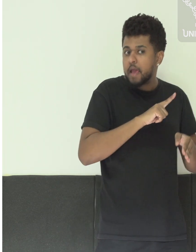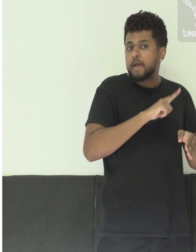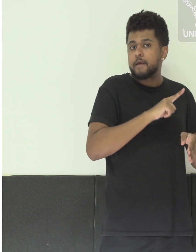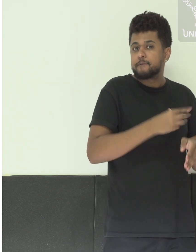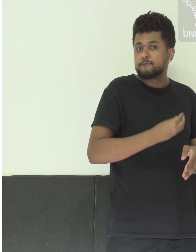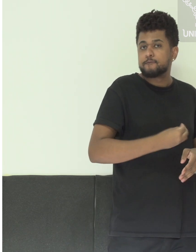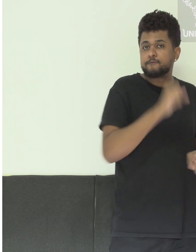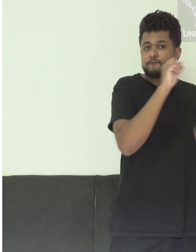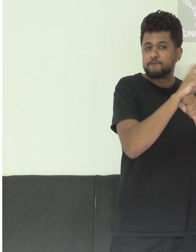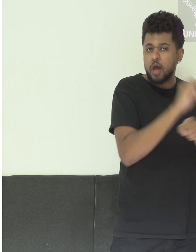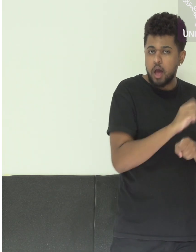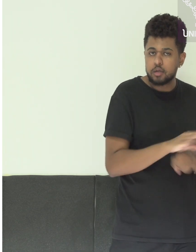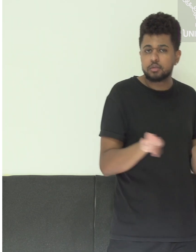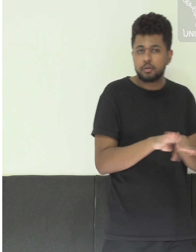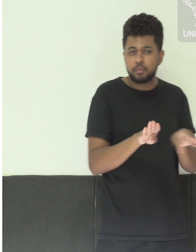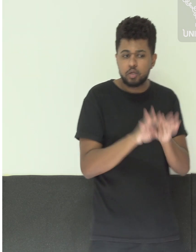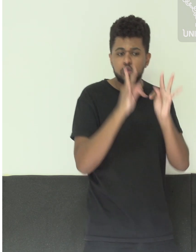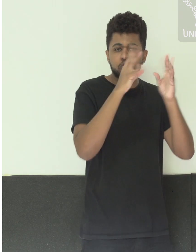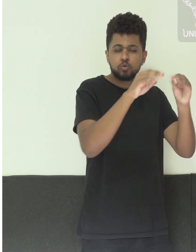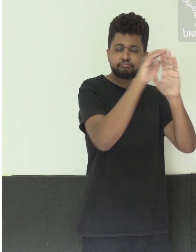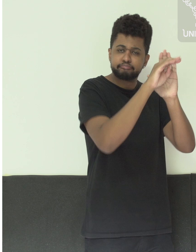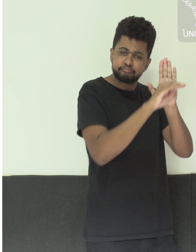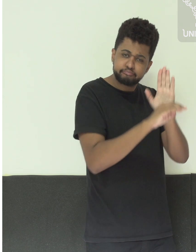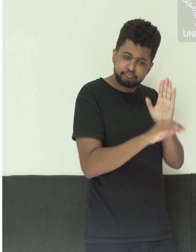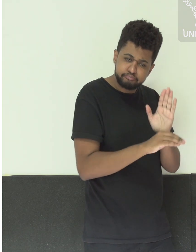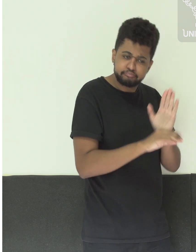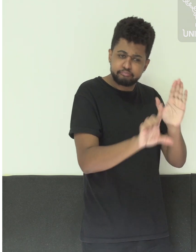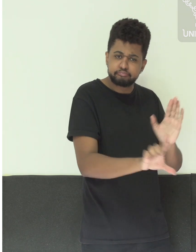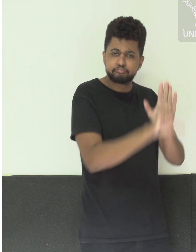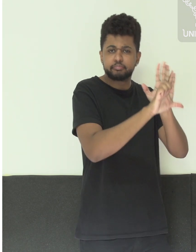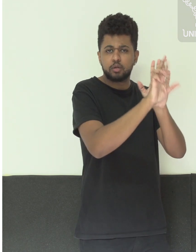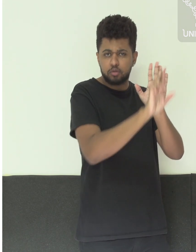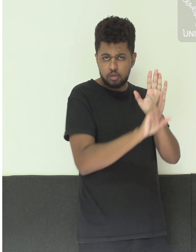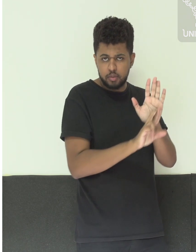vaga e ao atendimento de todos os requisitos legais e regulamentares.